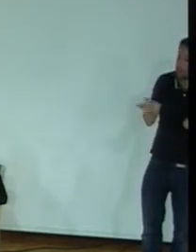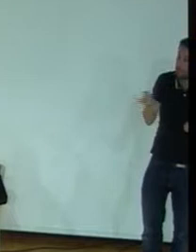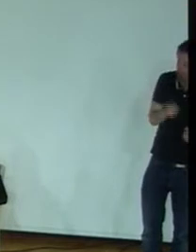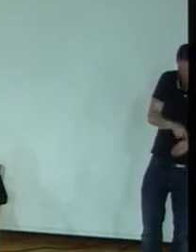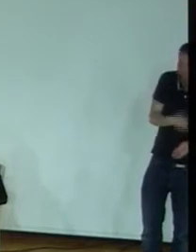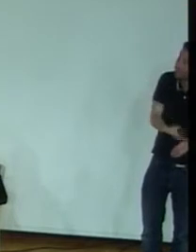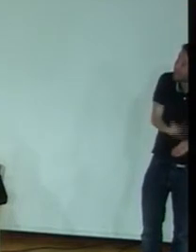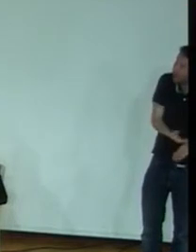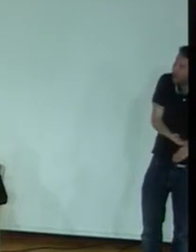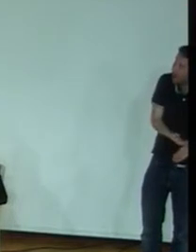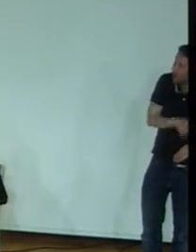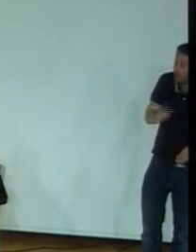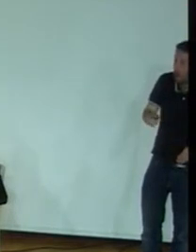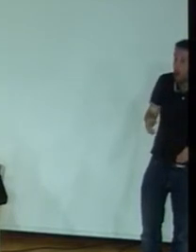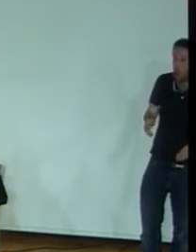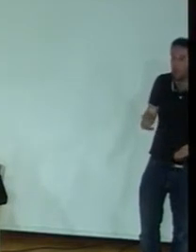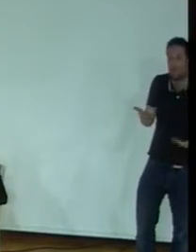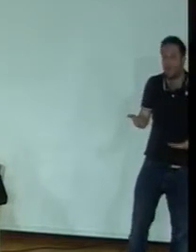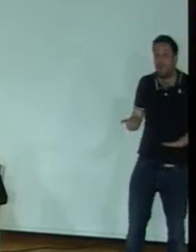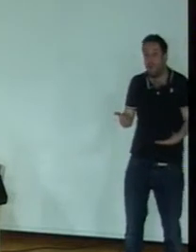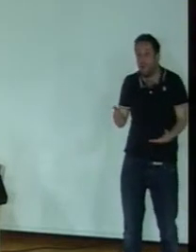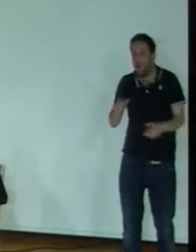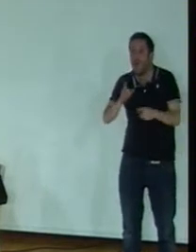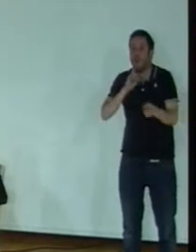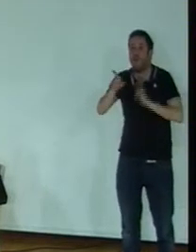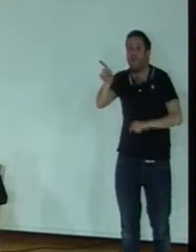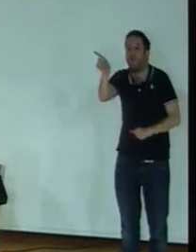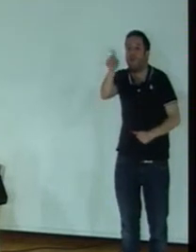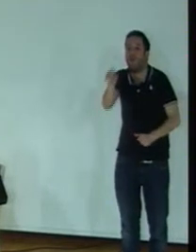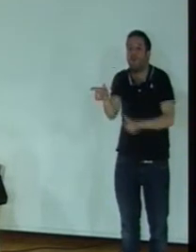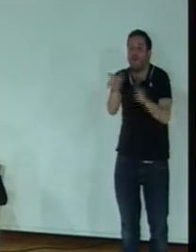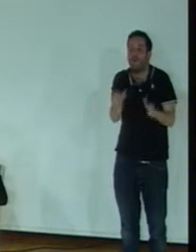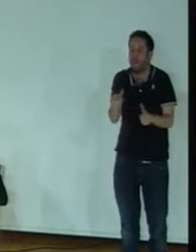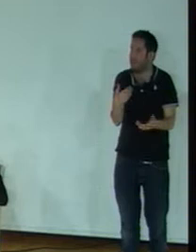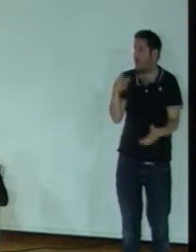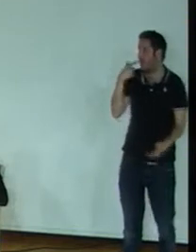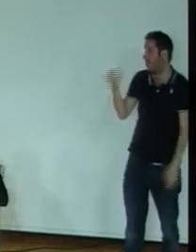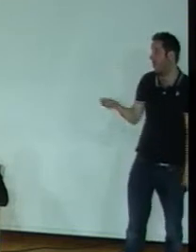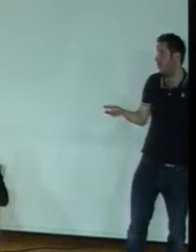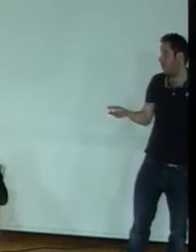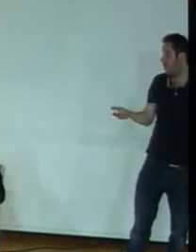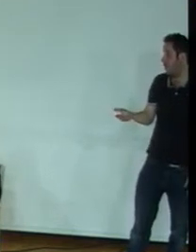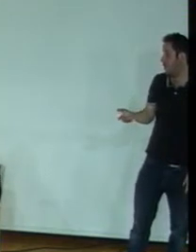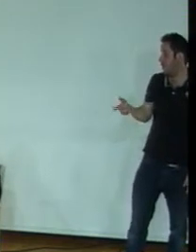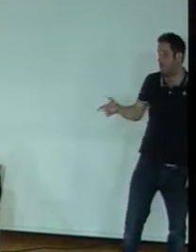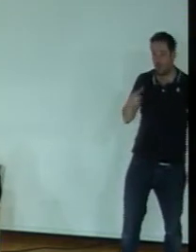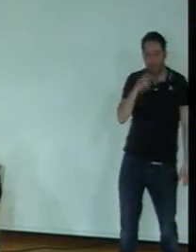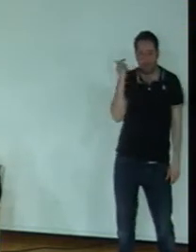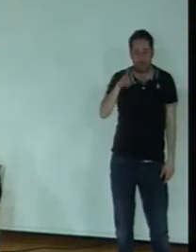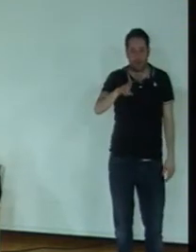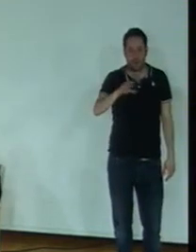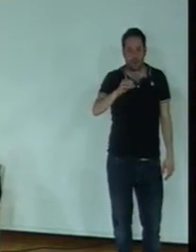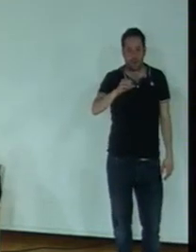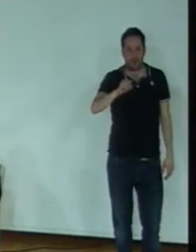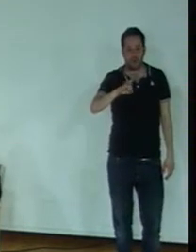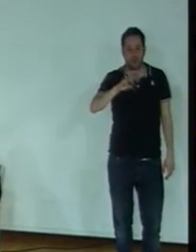problèmes et non pas à tenter de corriger les erreurs par du contrôle ? Salman Rushdie qui disait « Arrêtez de